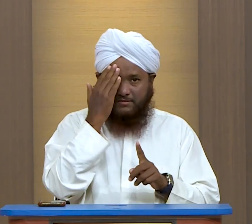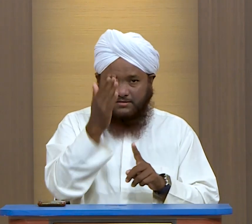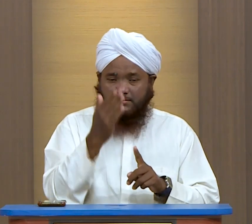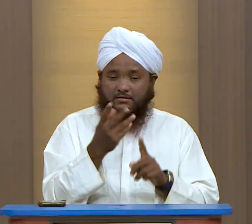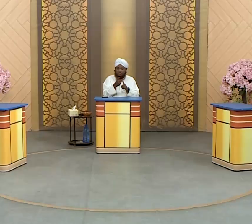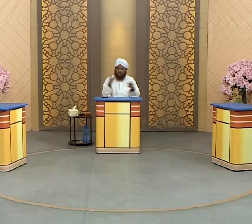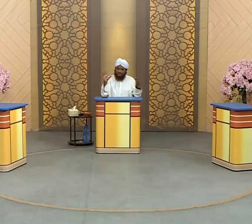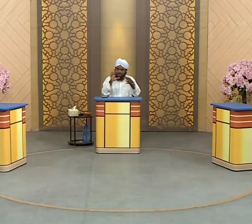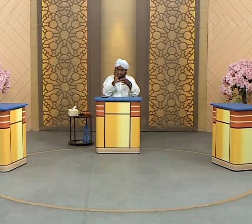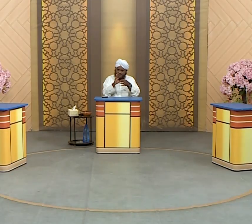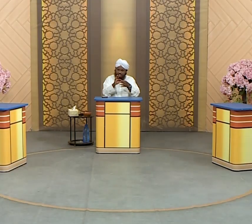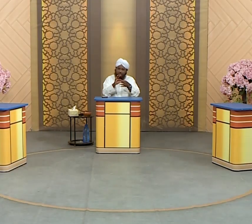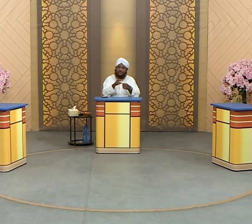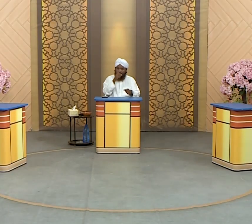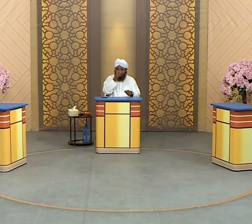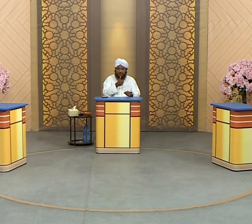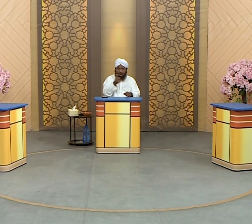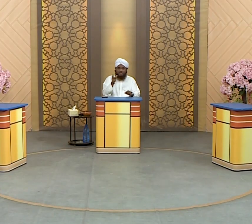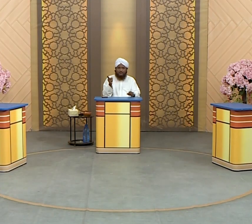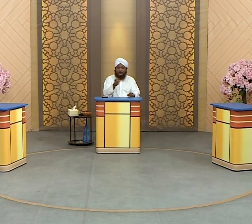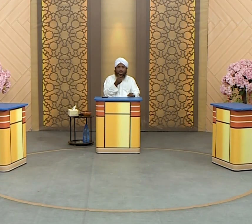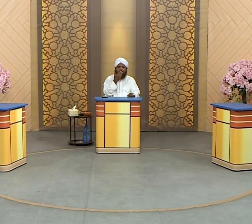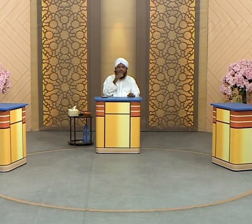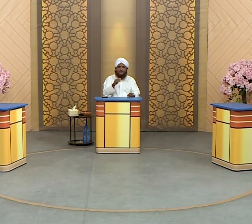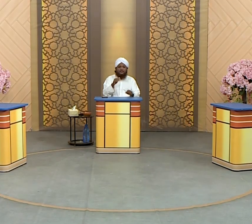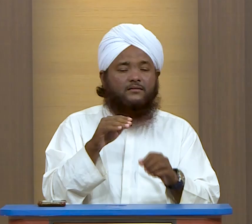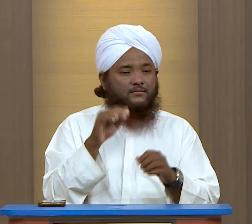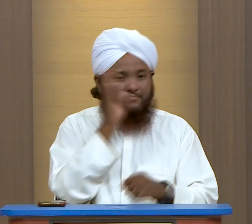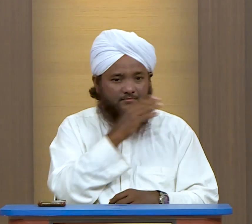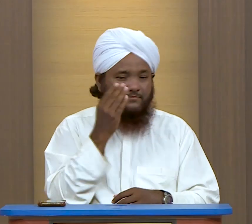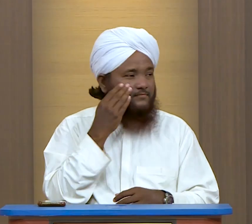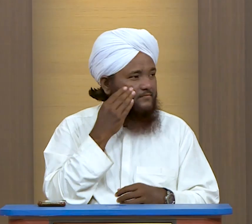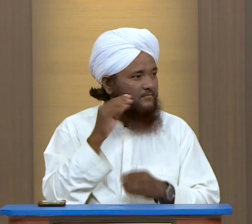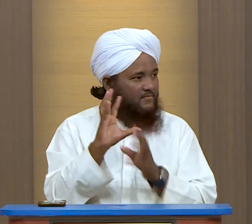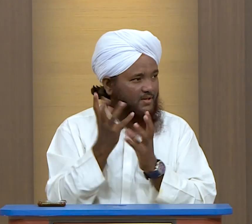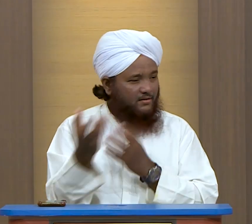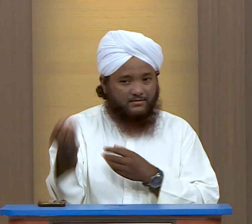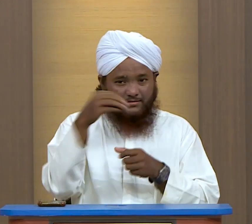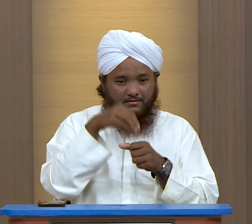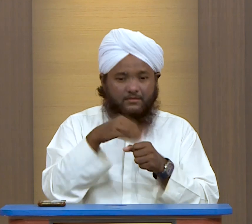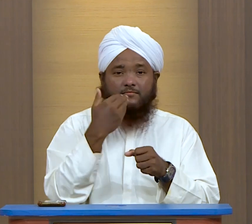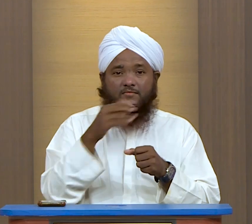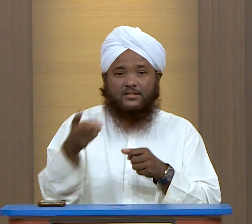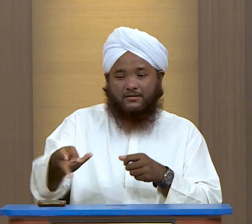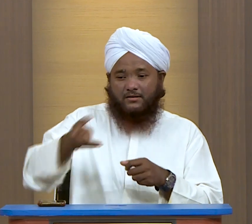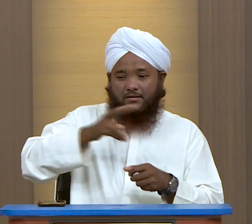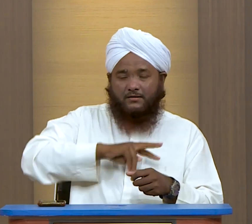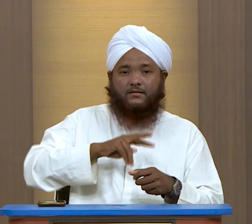وابستہ ہو جائیے۔ یاد رکھیے، خربوزے کو دیکھ کر خربوزہ رنگ پکڑتا ہے، تل کو گلاب کے پھول میں رکھ دیا جائے تو اس